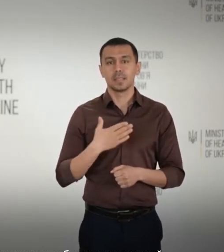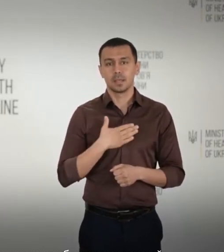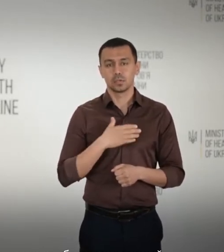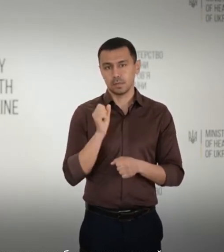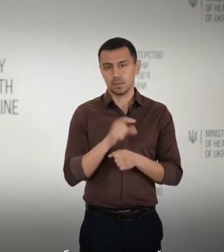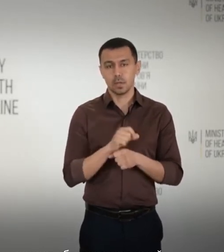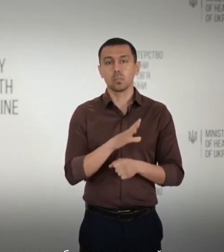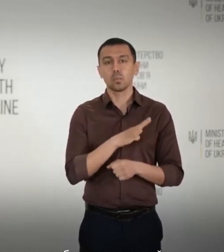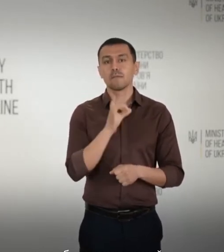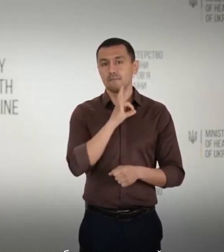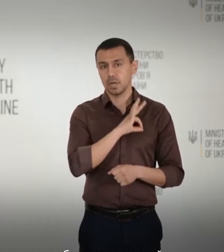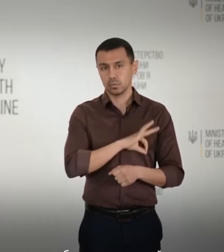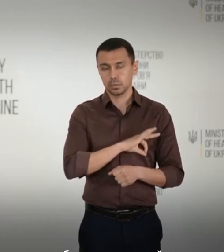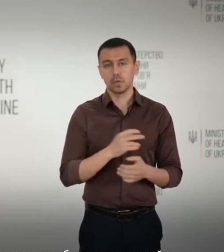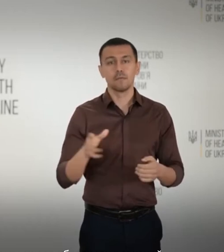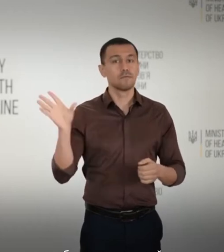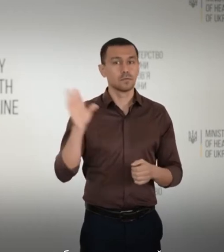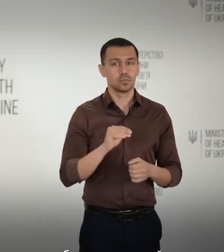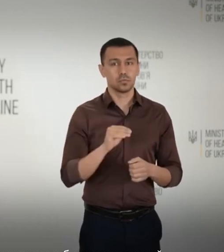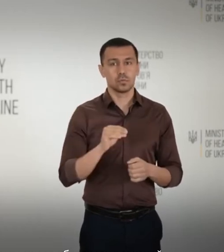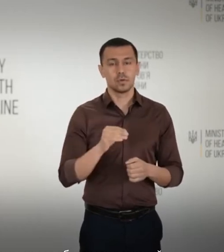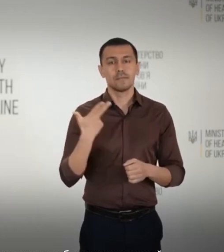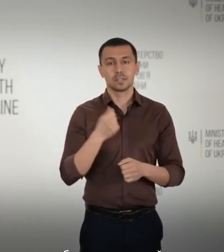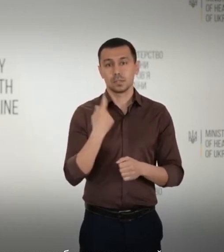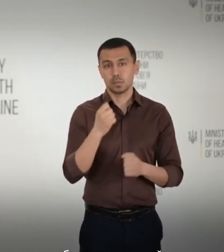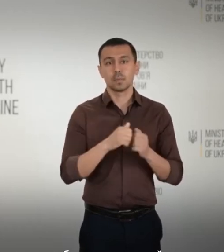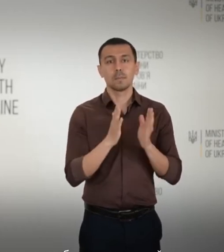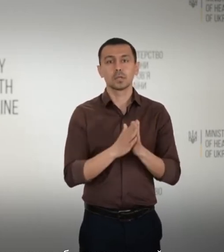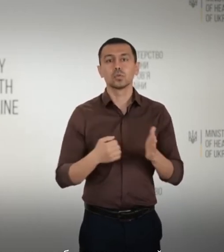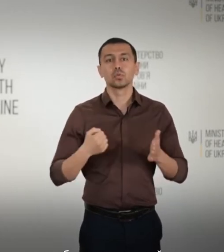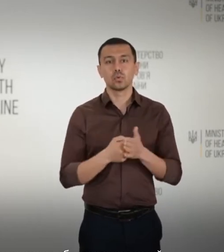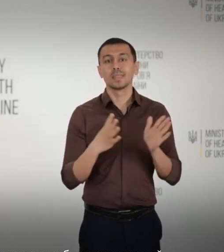наше завдання було використати всю вакцину з першої партії до